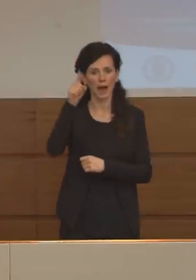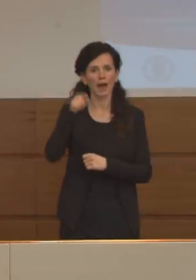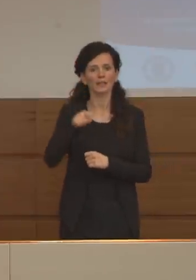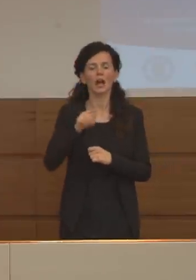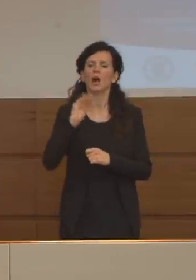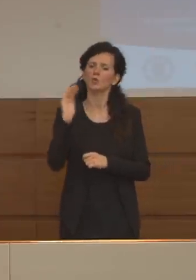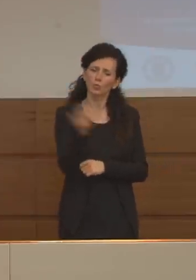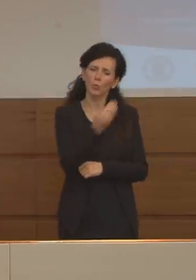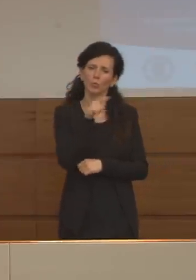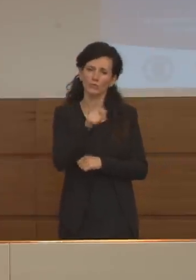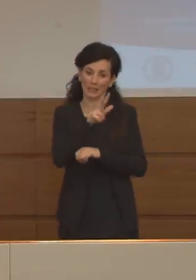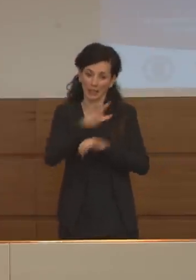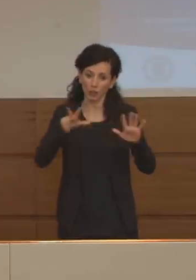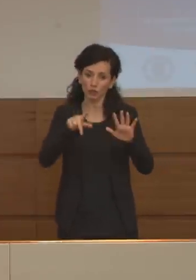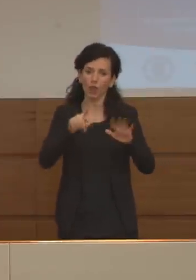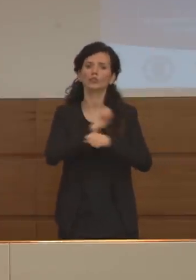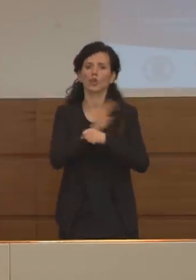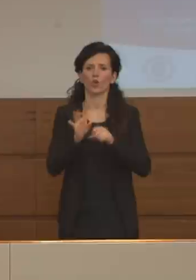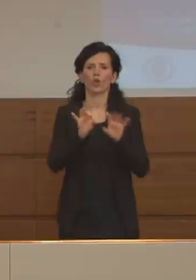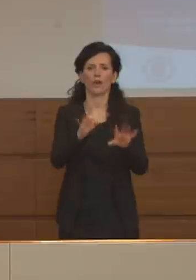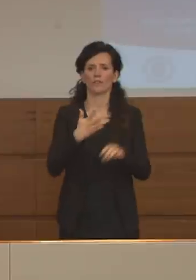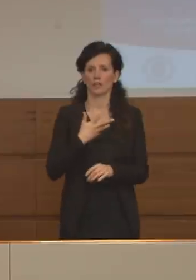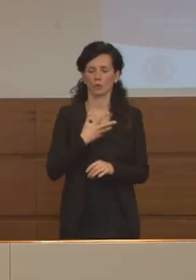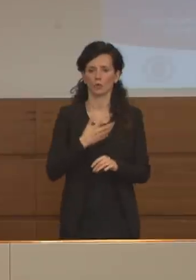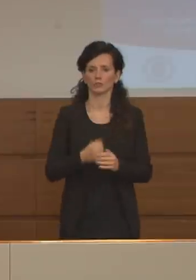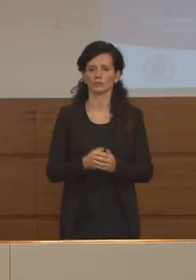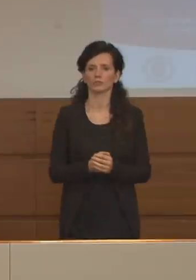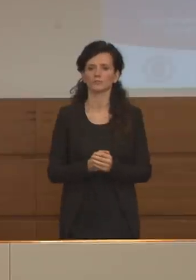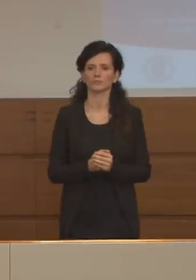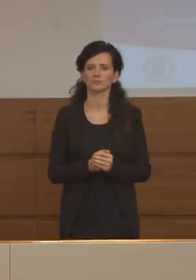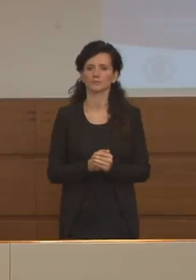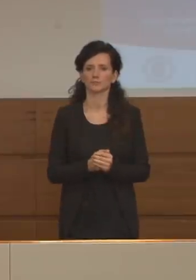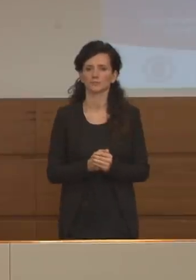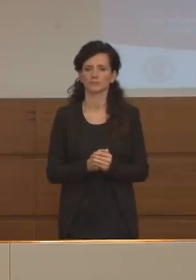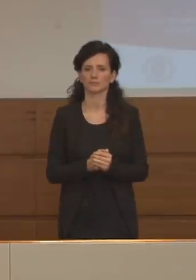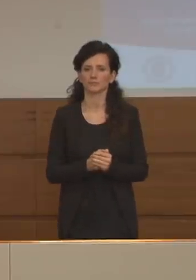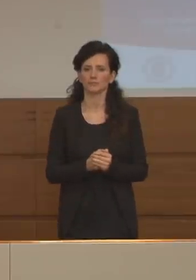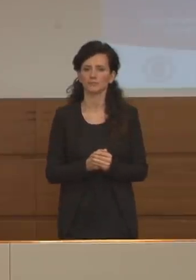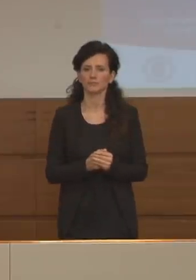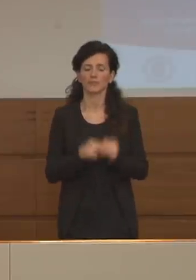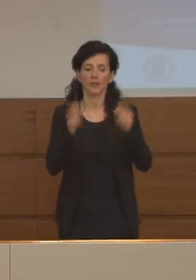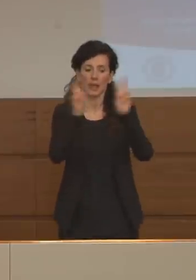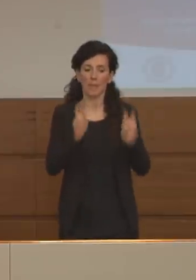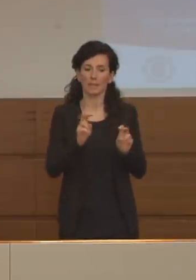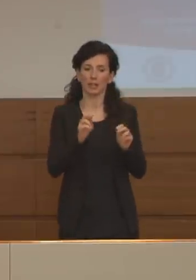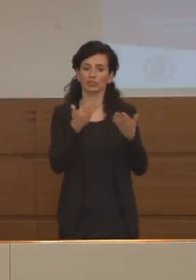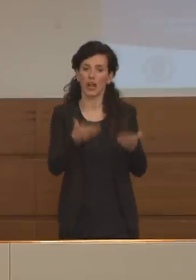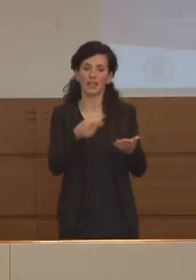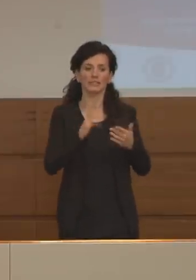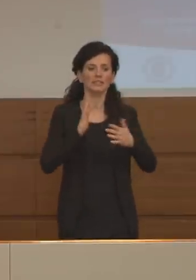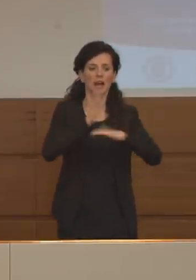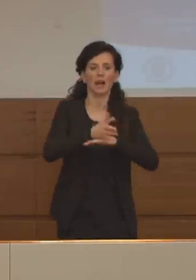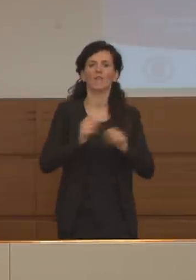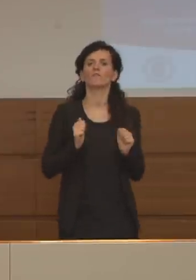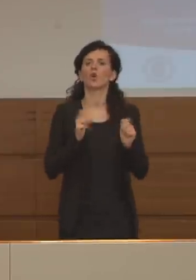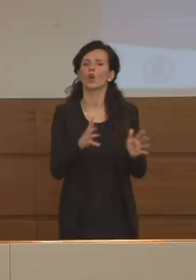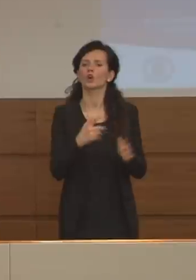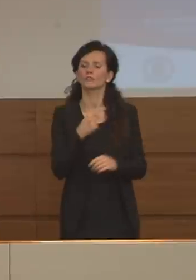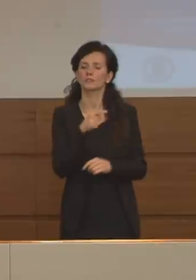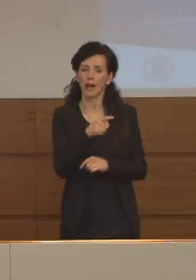affetti da coronavirus per quanto riguarda le forze in campo il totale dei volontari